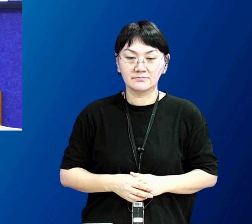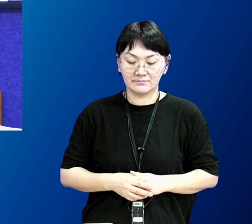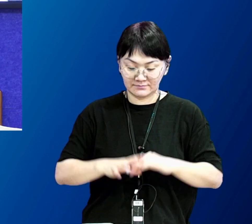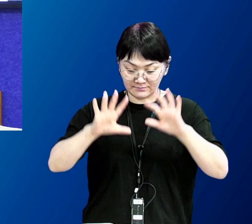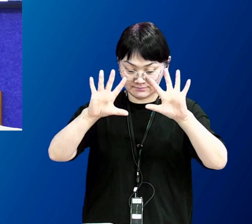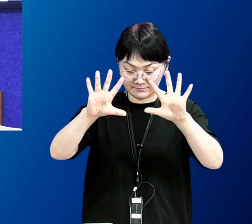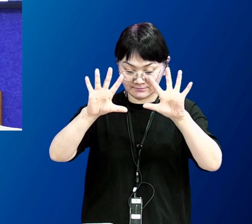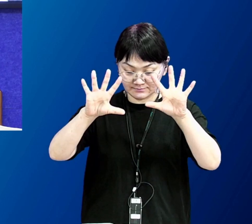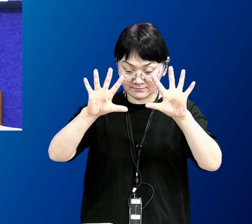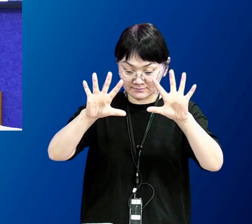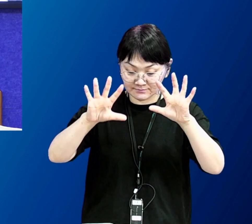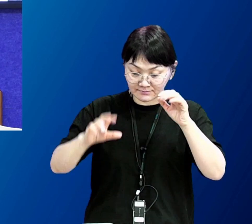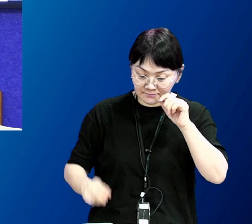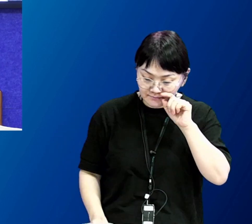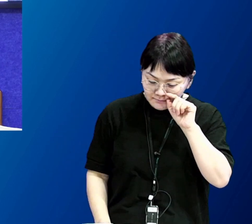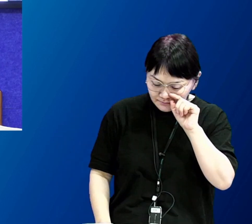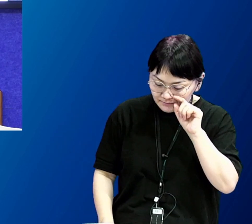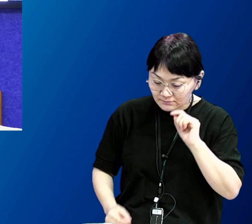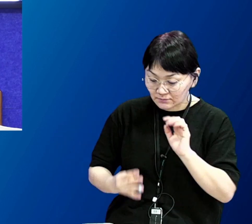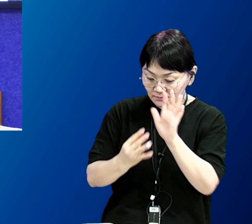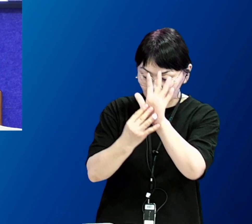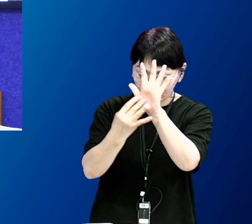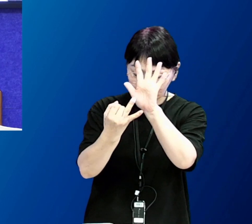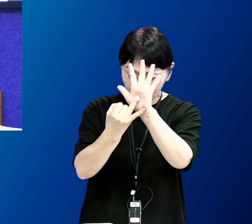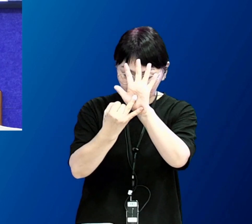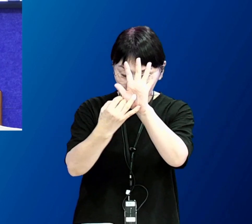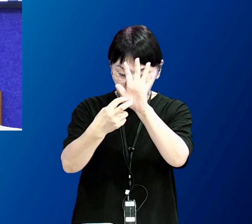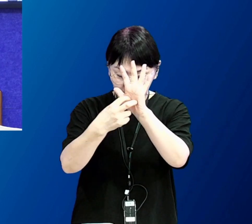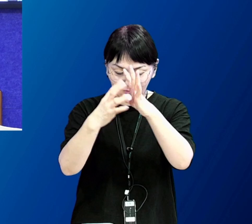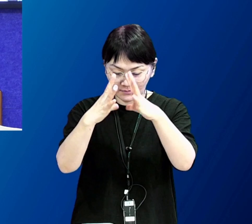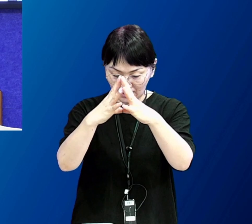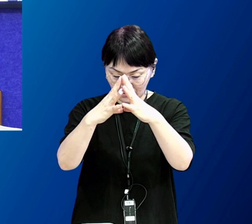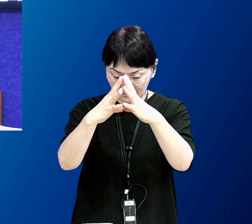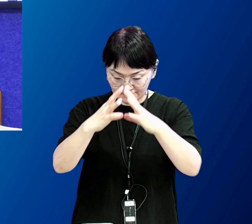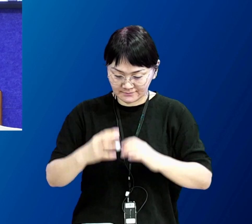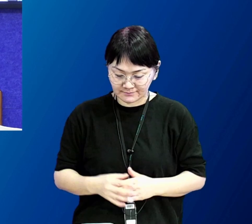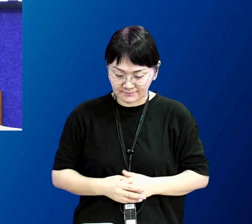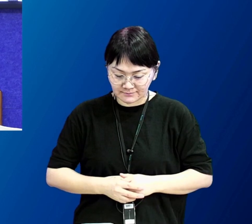10 дугаар эшлэл. Дуулал 97-гийн 10.